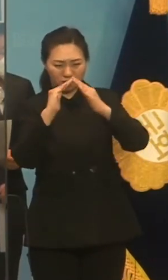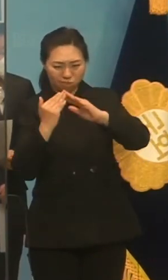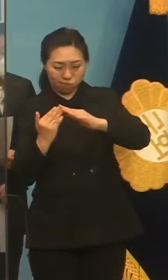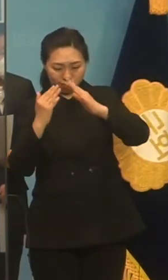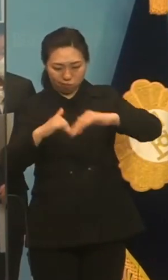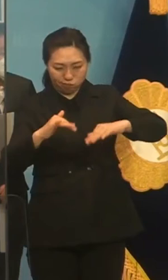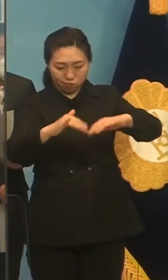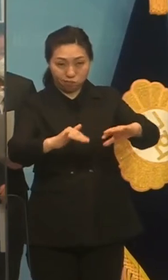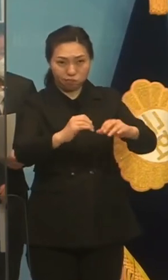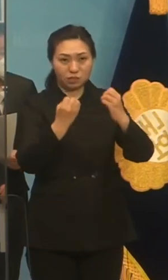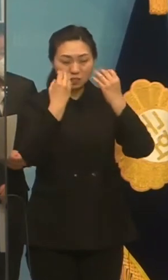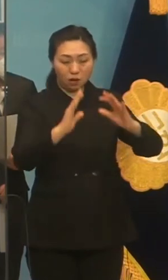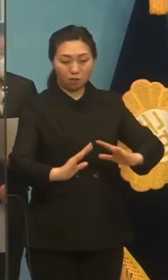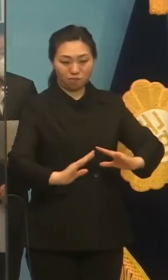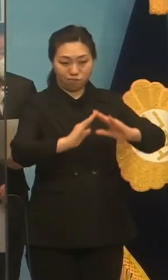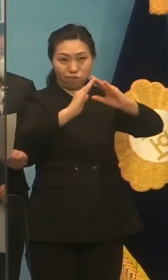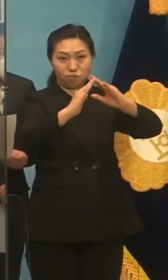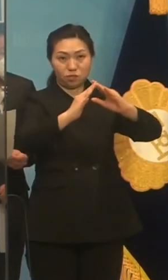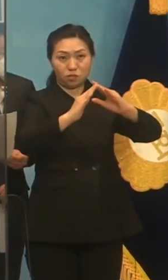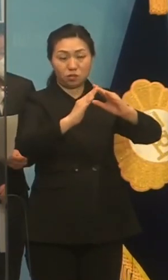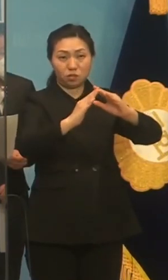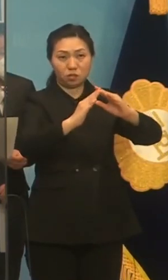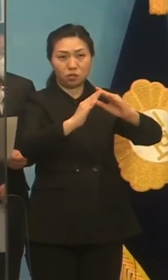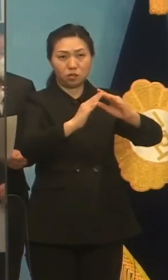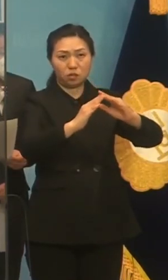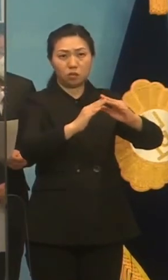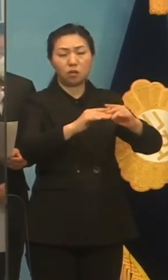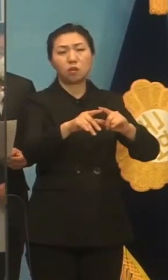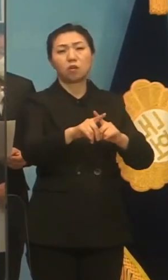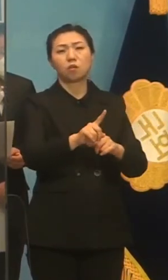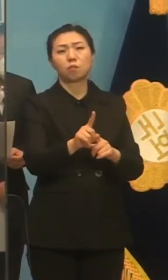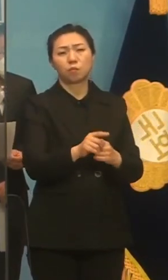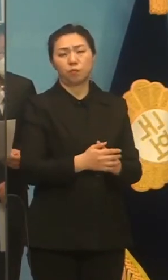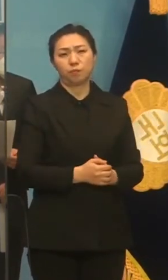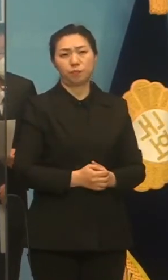변한 휴대 겁니다 이 있습니다